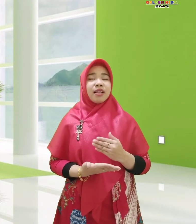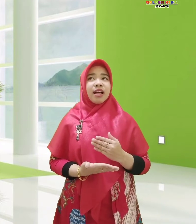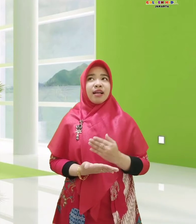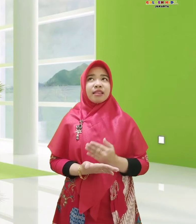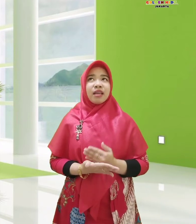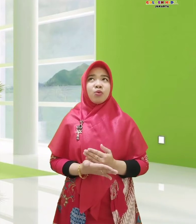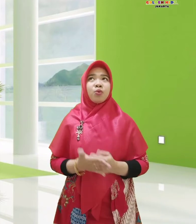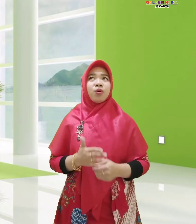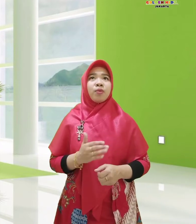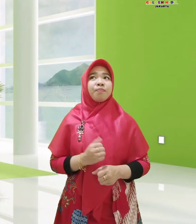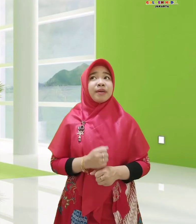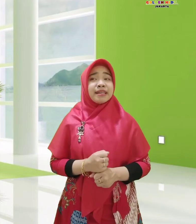atau